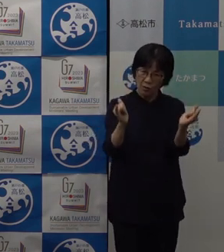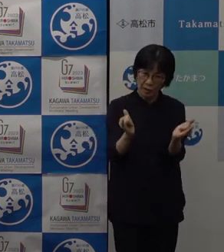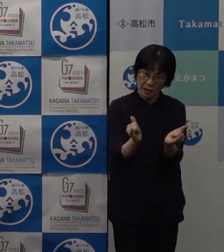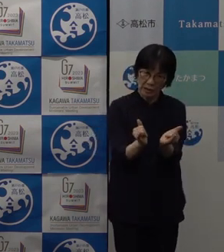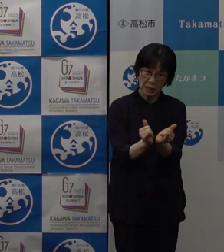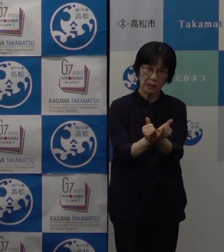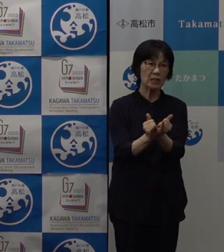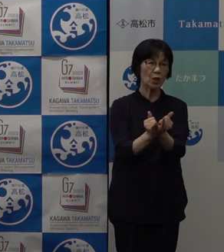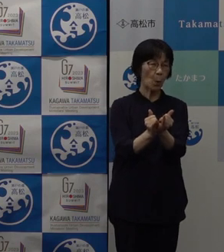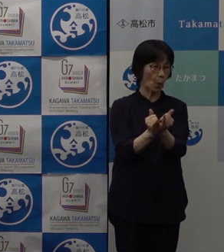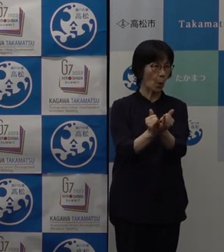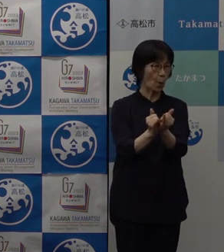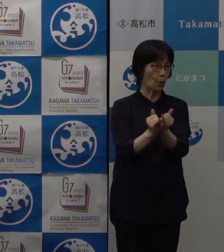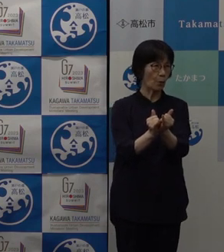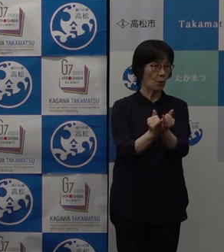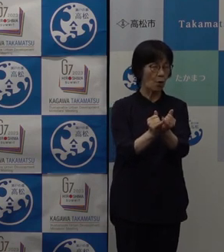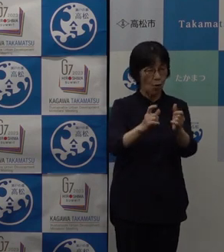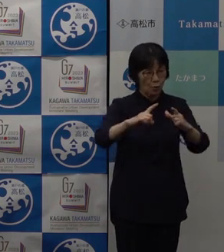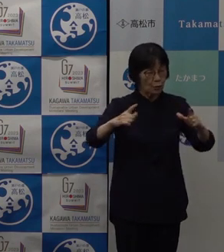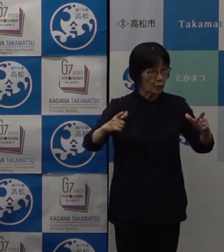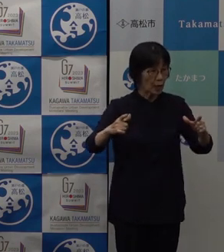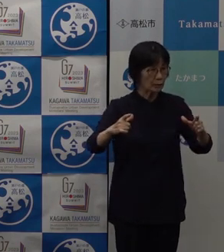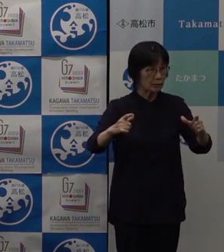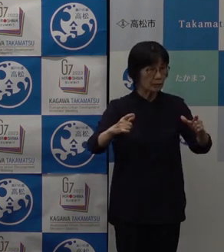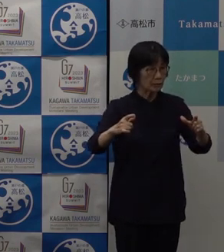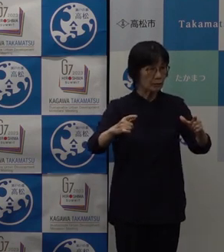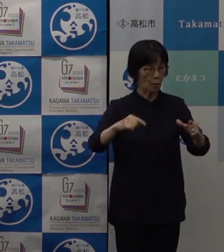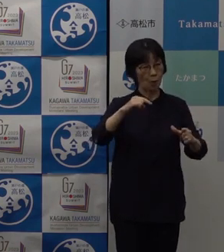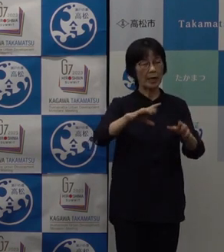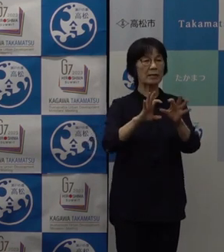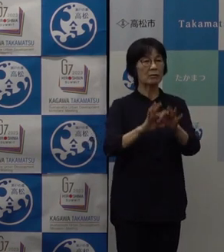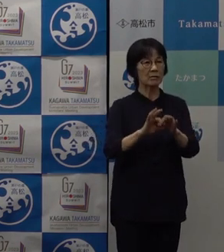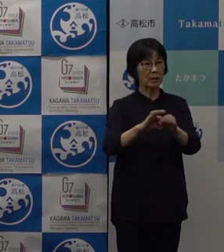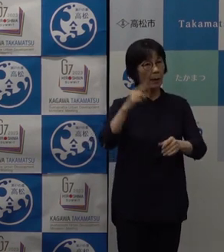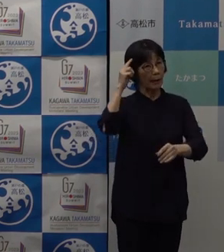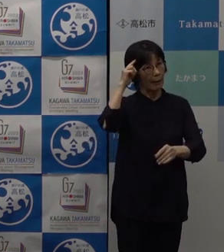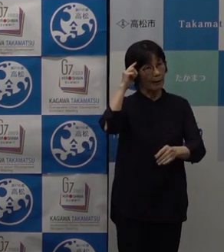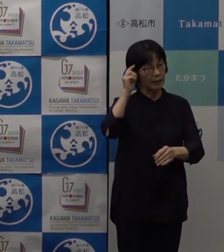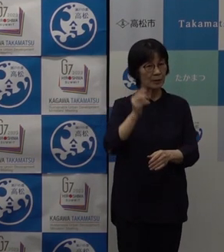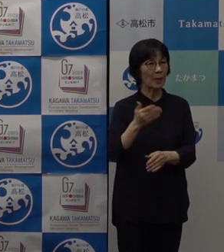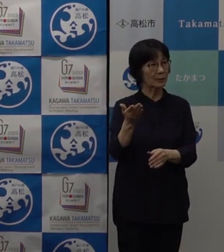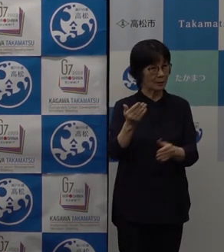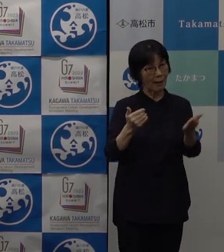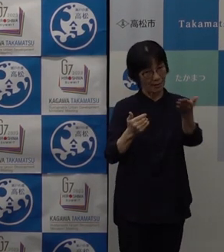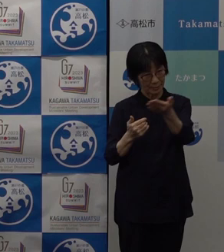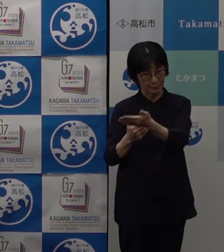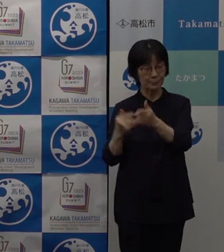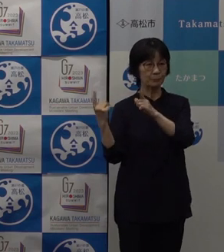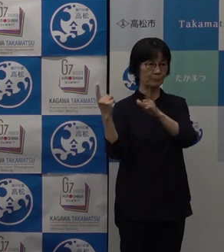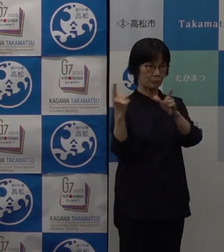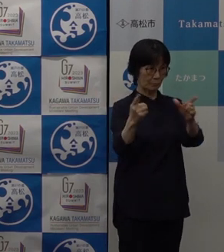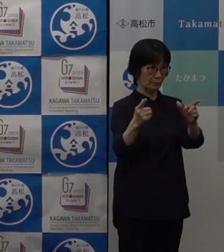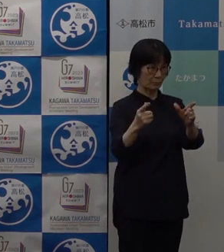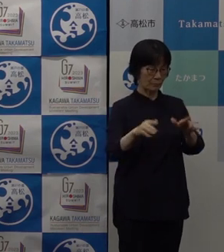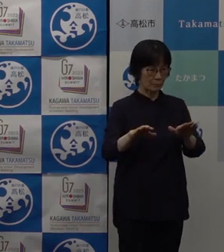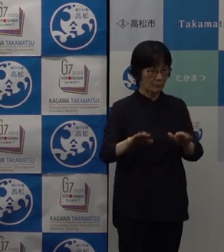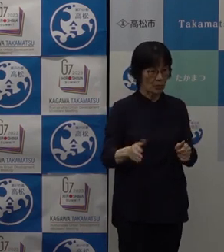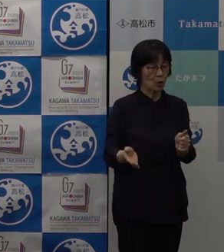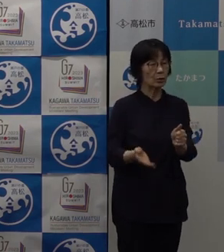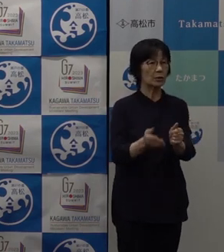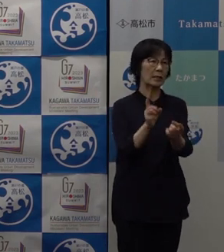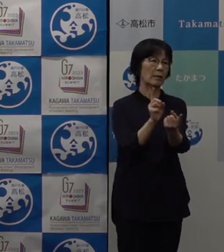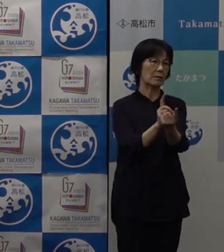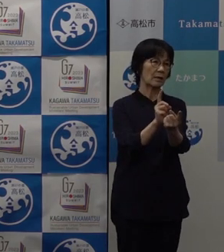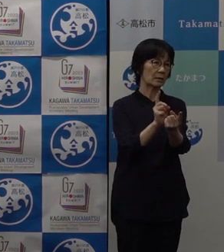くというようなことは意識されているんでしょうか。 まあ、少子化対策なんで子ども子育て対策はいろん